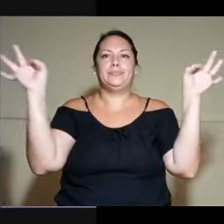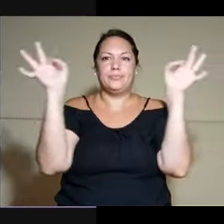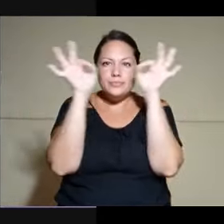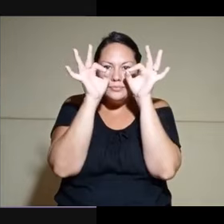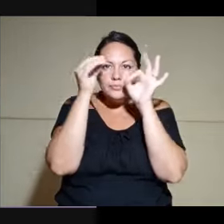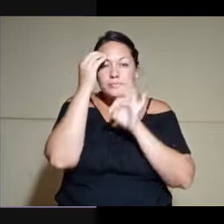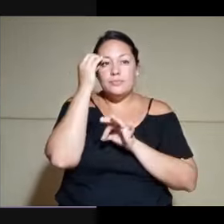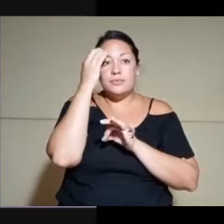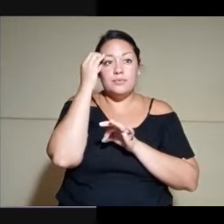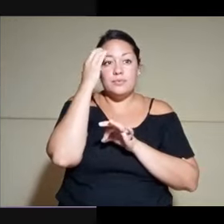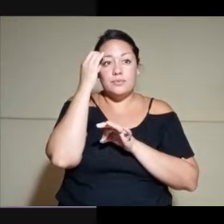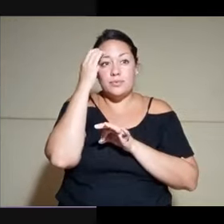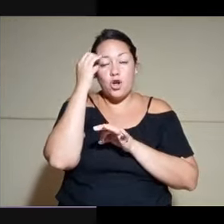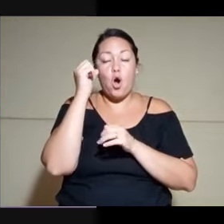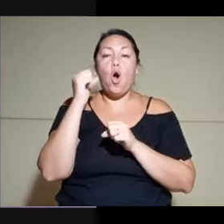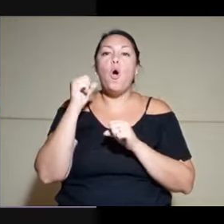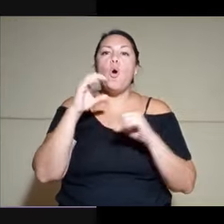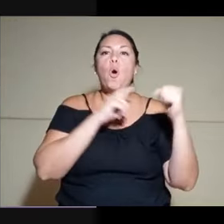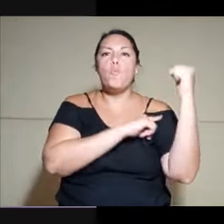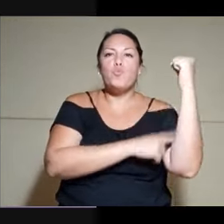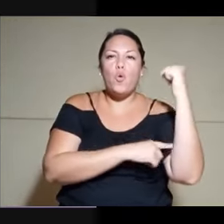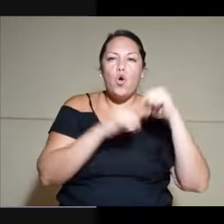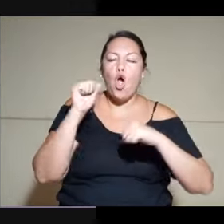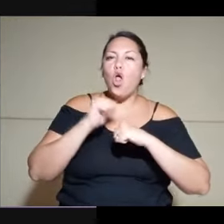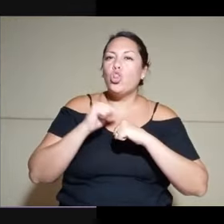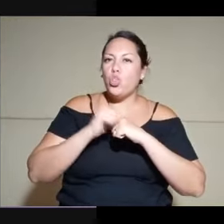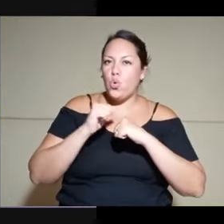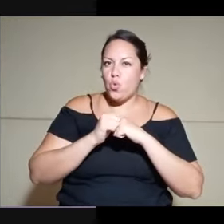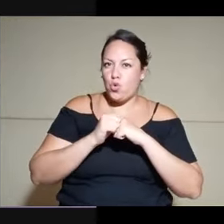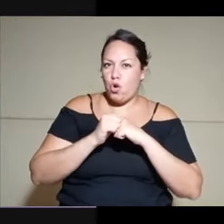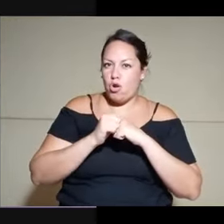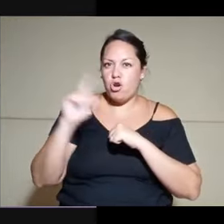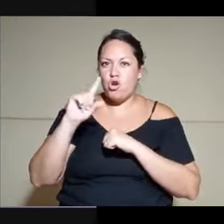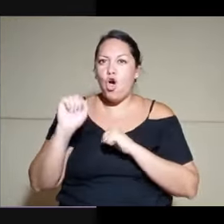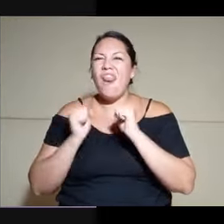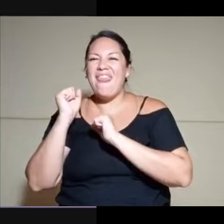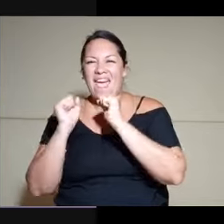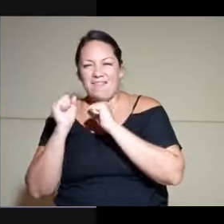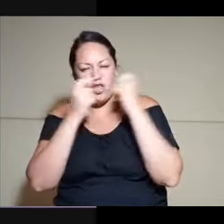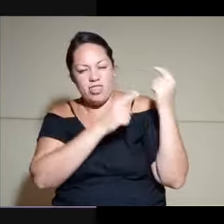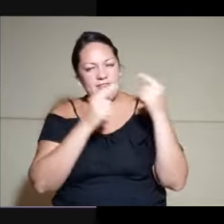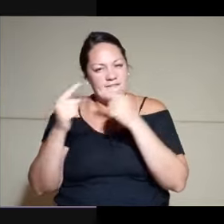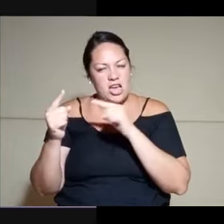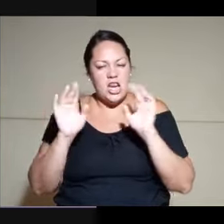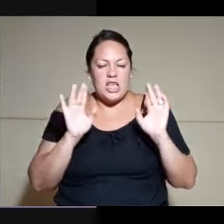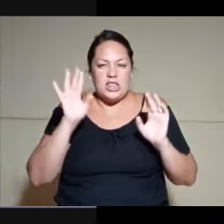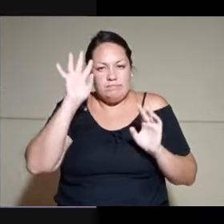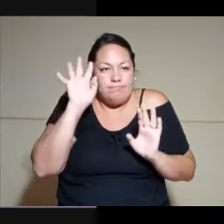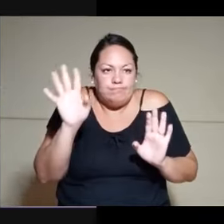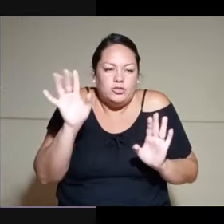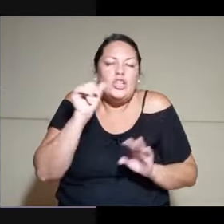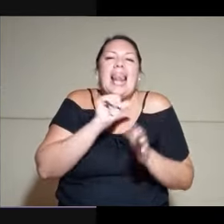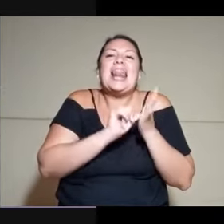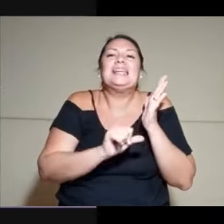hacia afuera. Si vos tuvieras alguna imposibilidad para mover el ojo hacia afuera, quizás lo que tenés es un endurecimiento del músculo. Quizás el